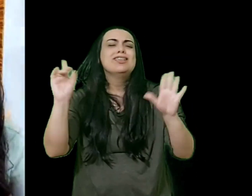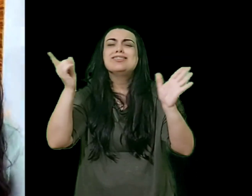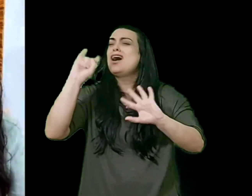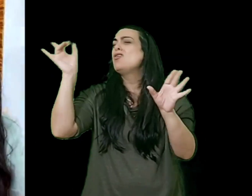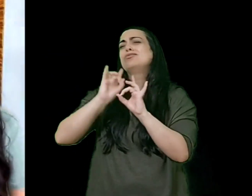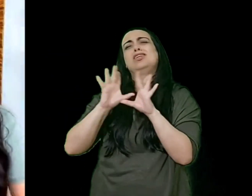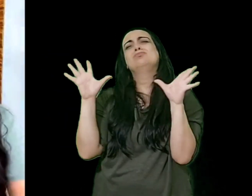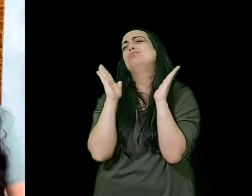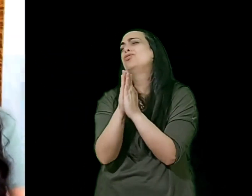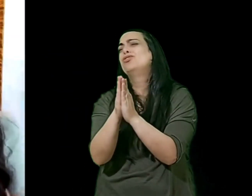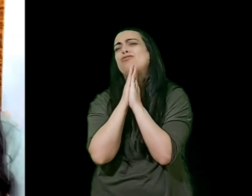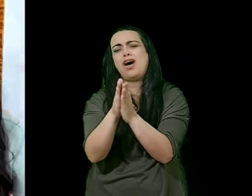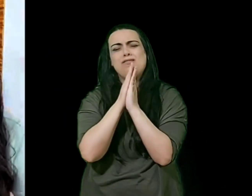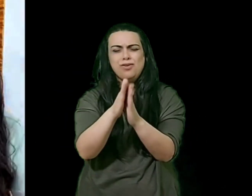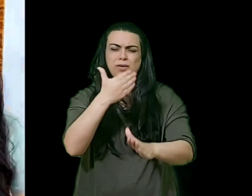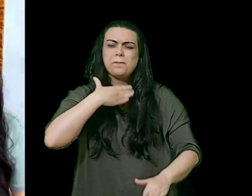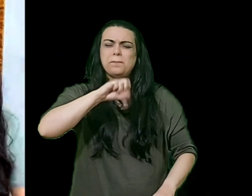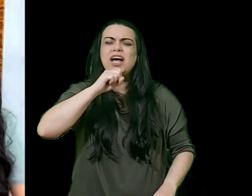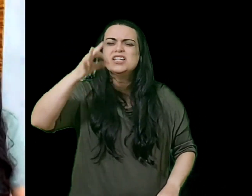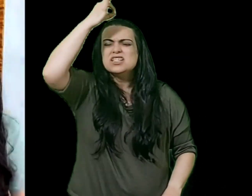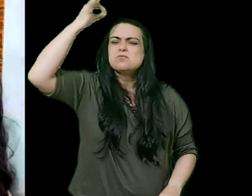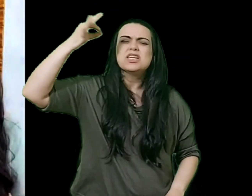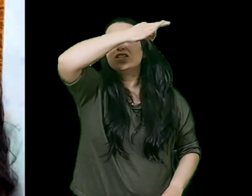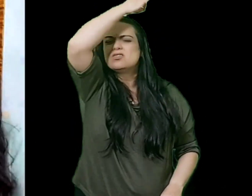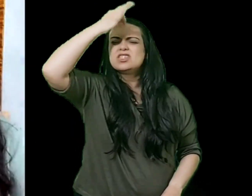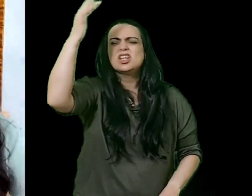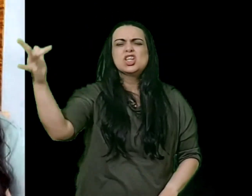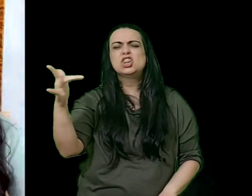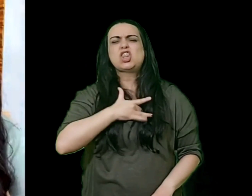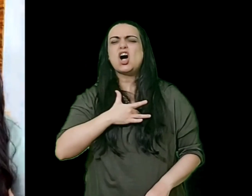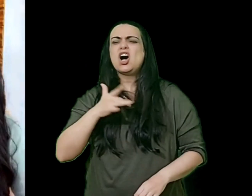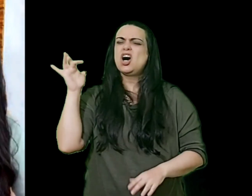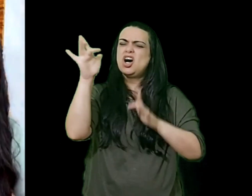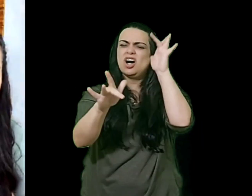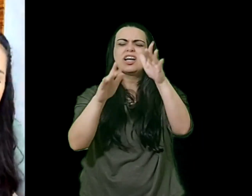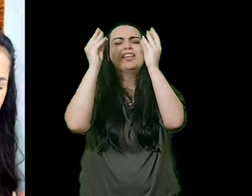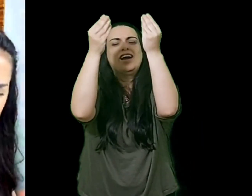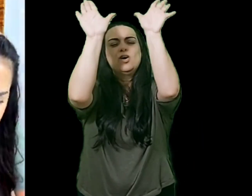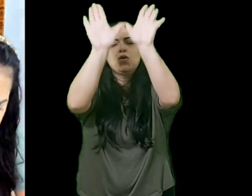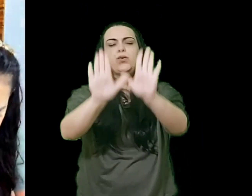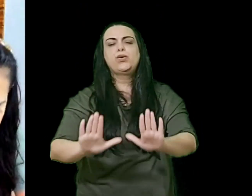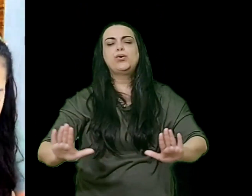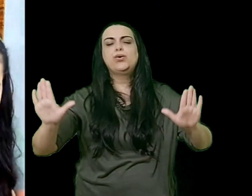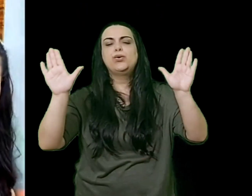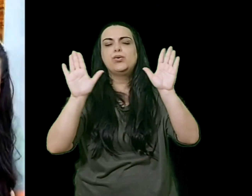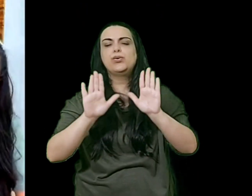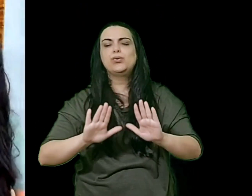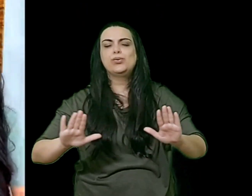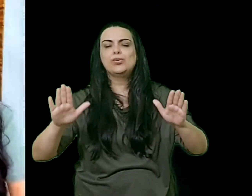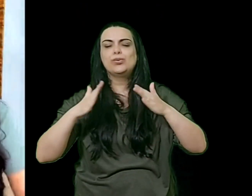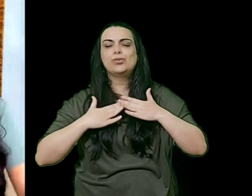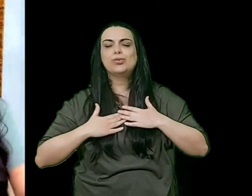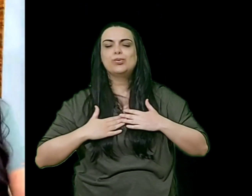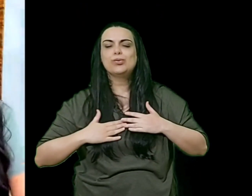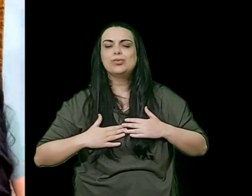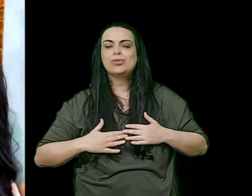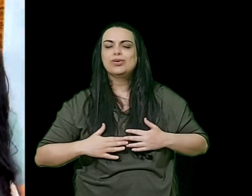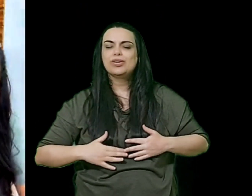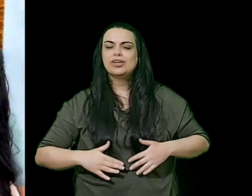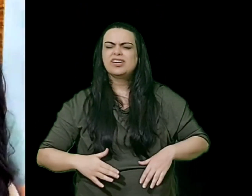deixa, Senhor. Oh Pai, oh Espírito Santo, visita ela agora e traz a tua calma. Eu